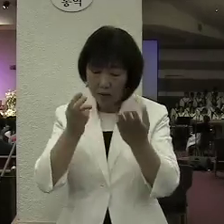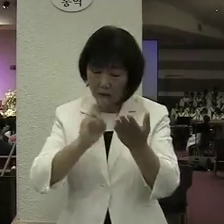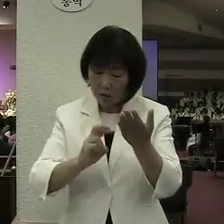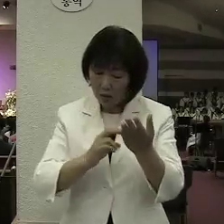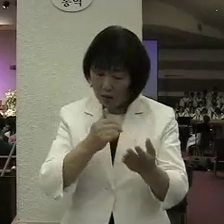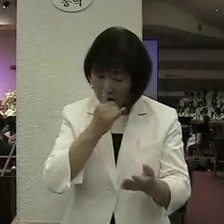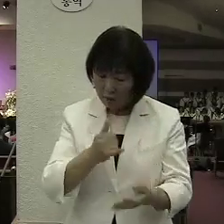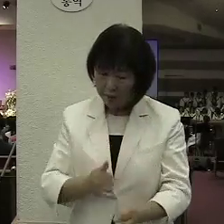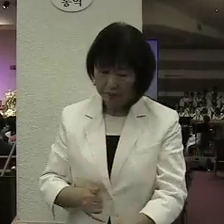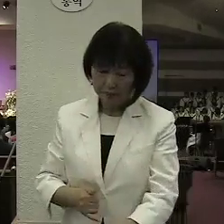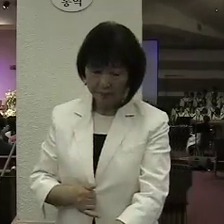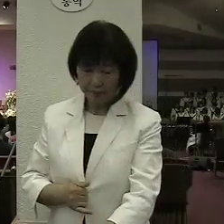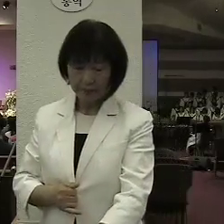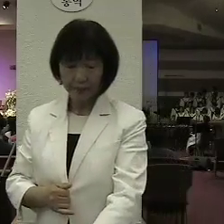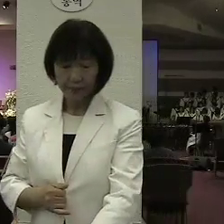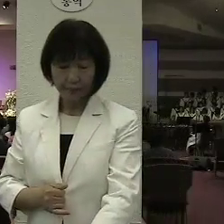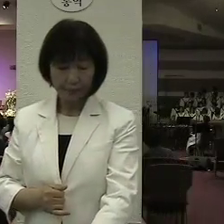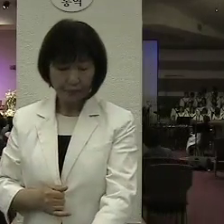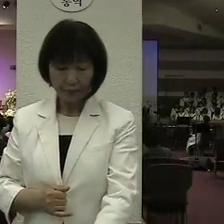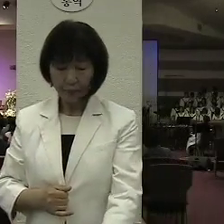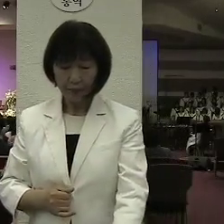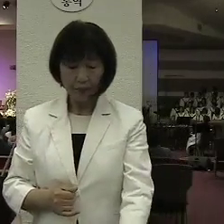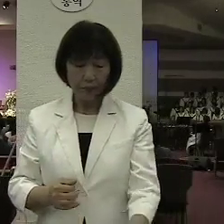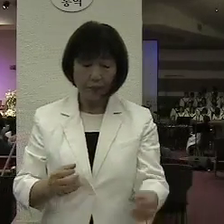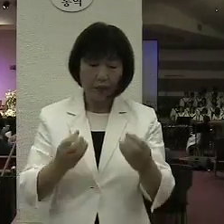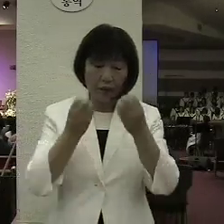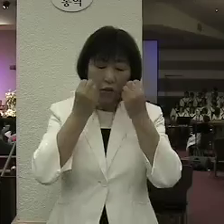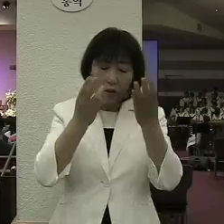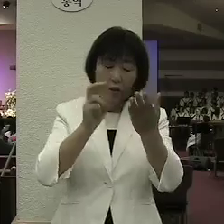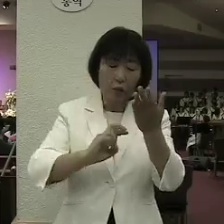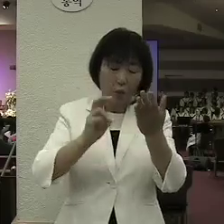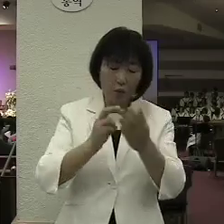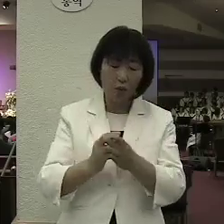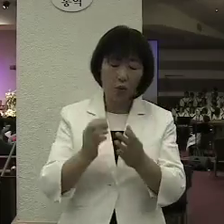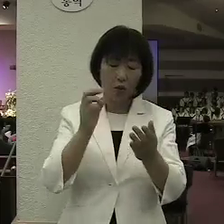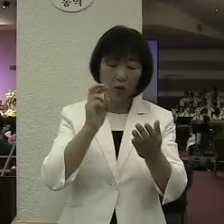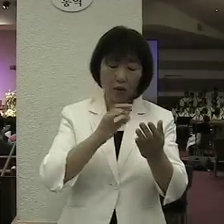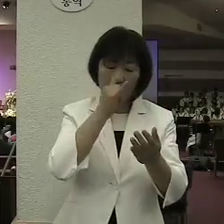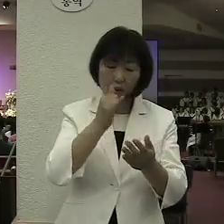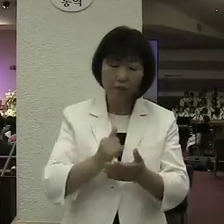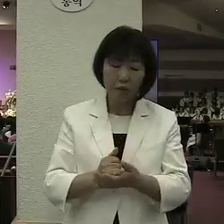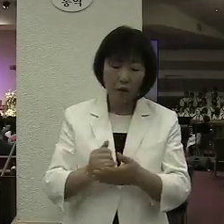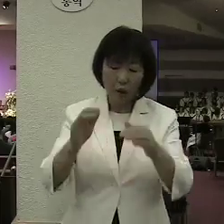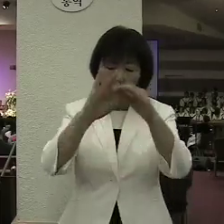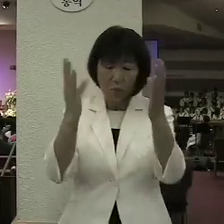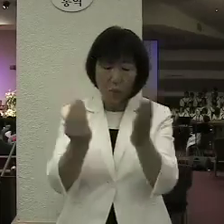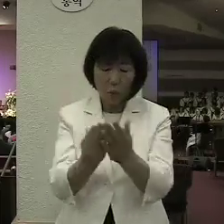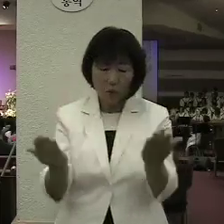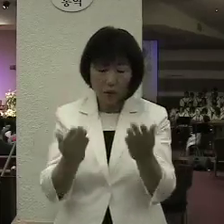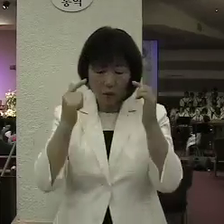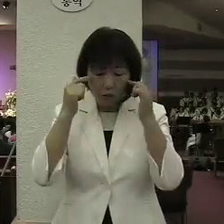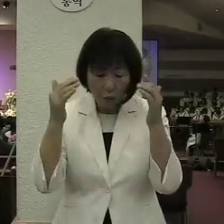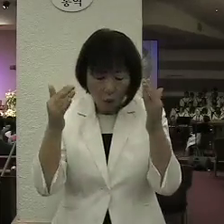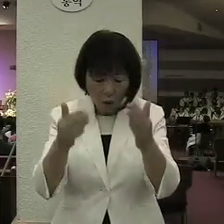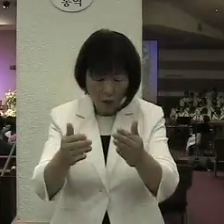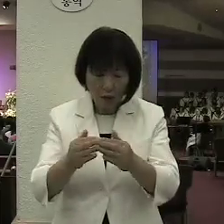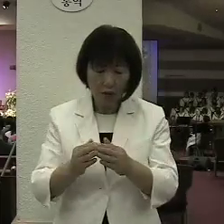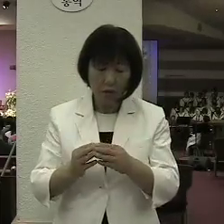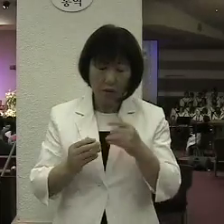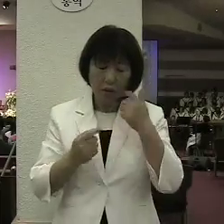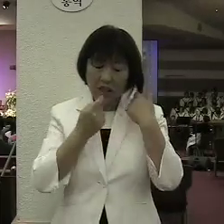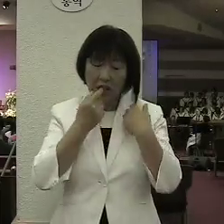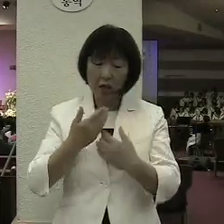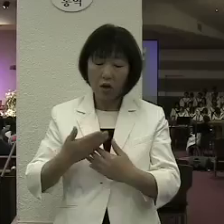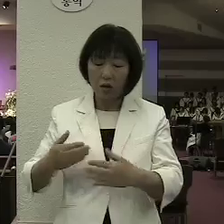기도로 인해 우리 모두 승리할지도 믿습니다. 기도 담대하게 기도할 수 있습니다. 예수님이